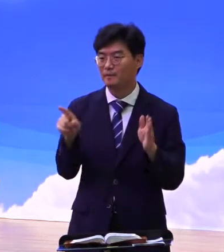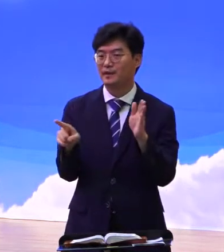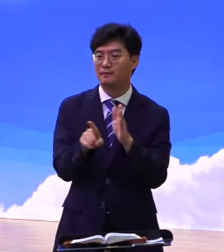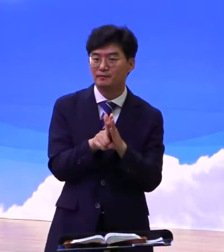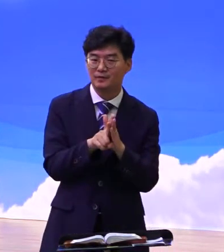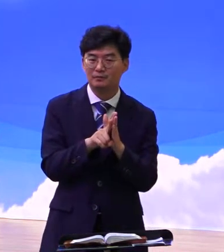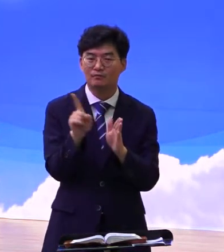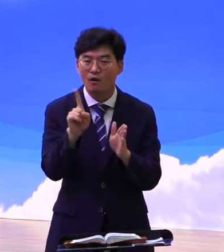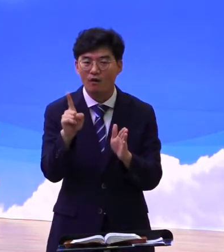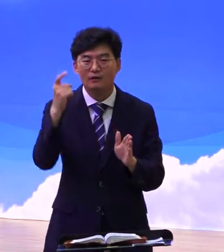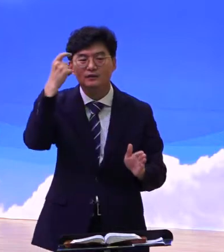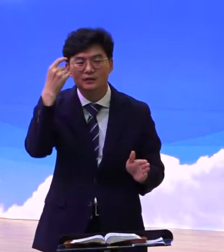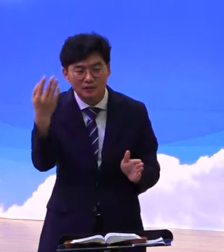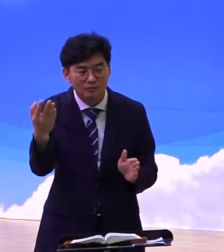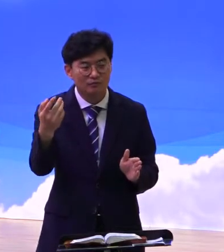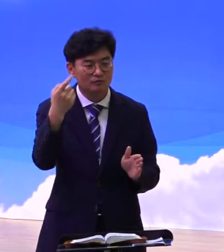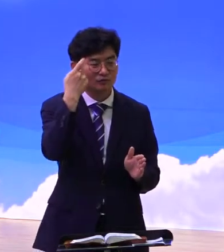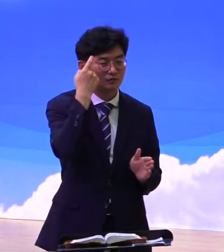질문하는 것입니다.